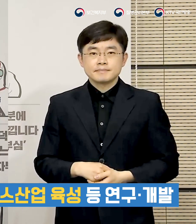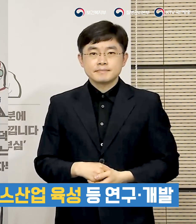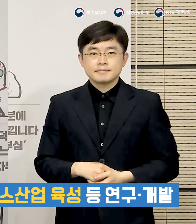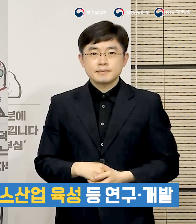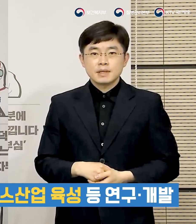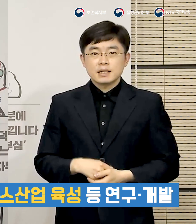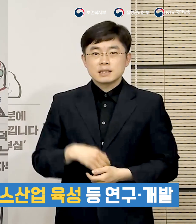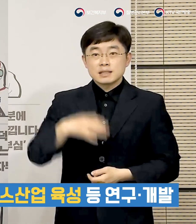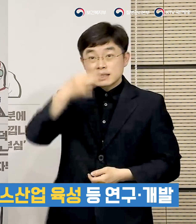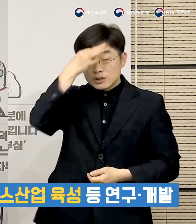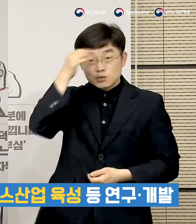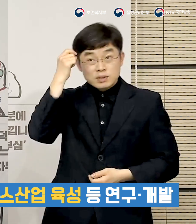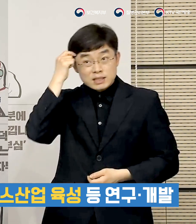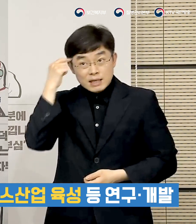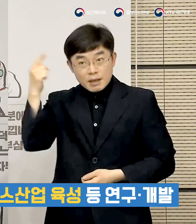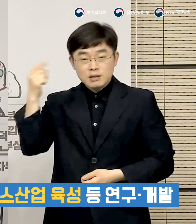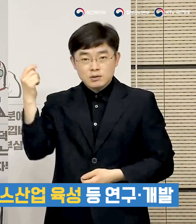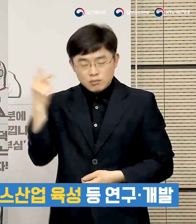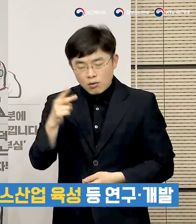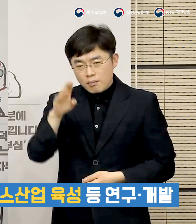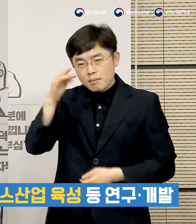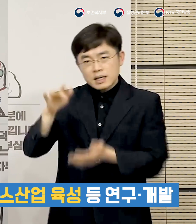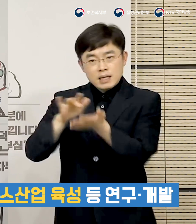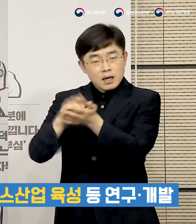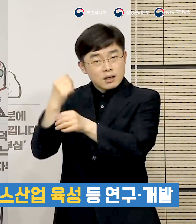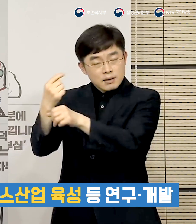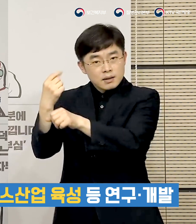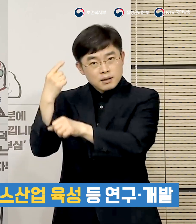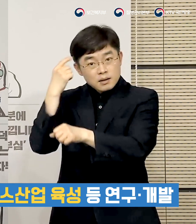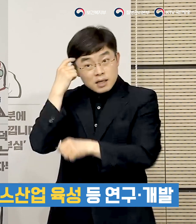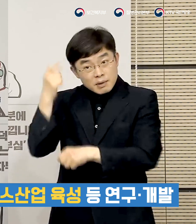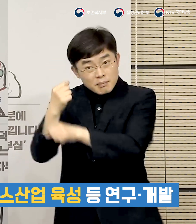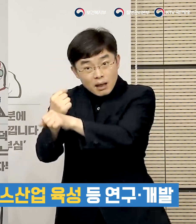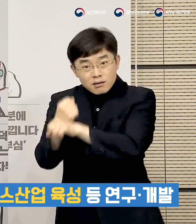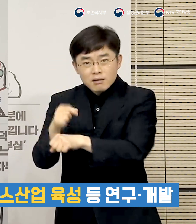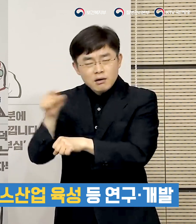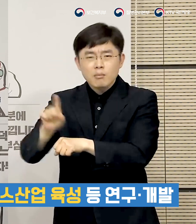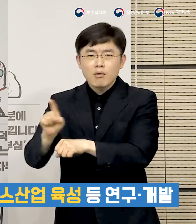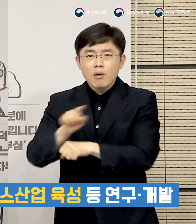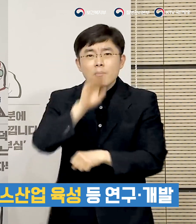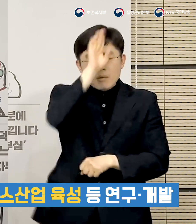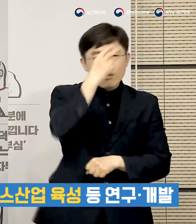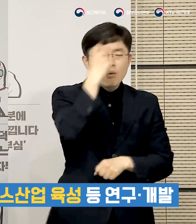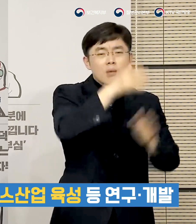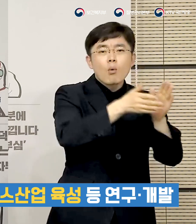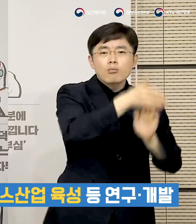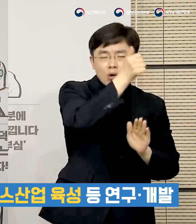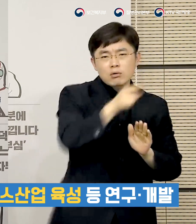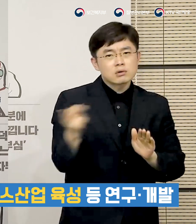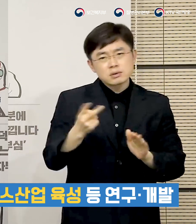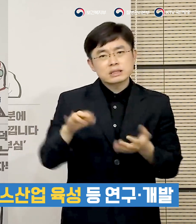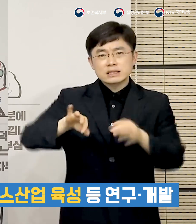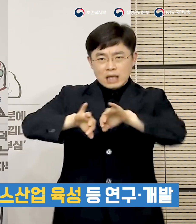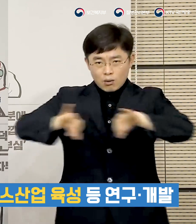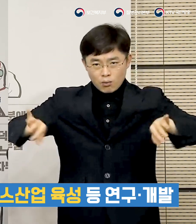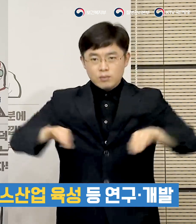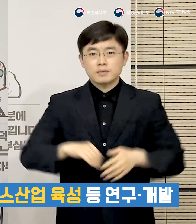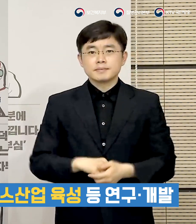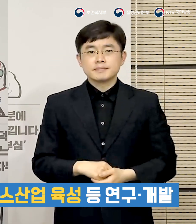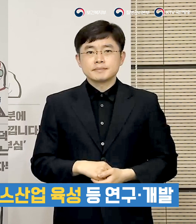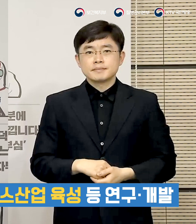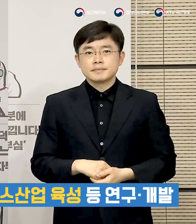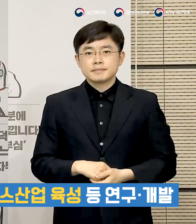개발하는 부분은 기존의 질병관리본부에서 가지고 있었던 기능과는 구분이 되는 부분이고요. 그다음에 NIH가